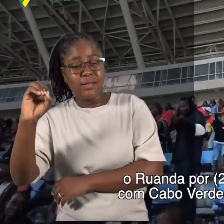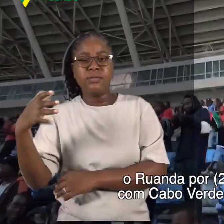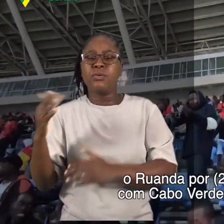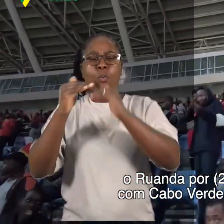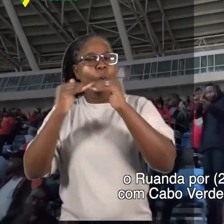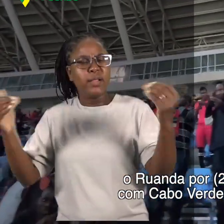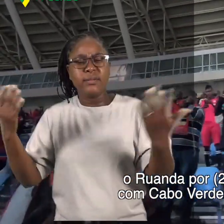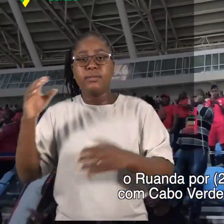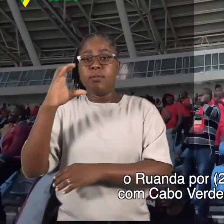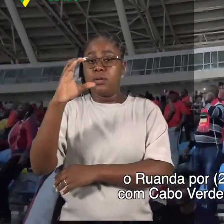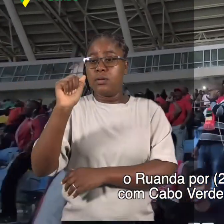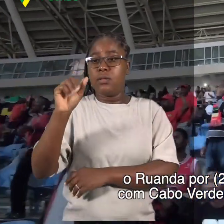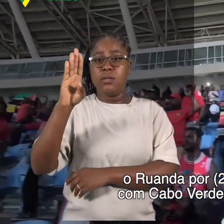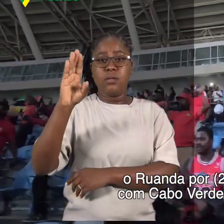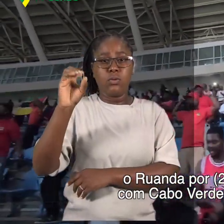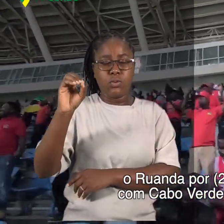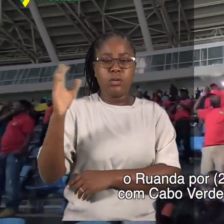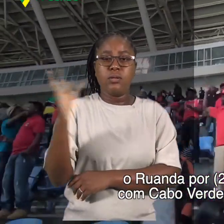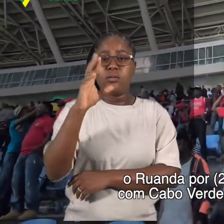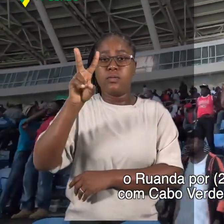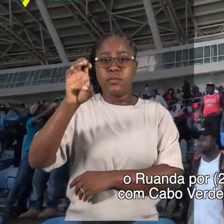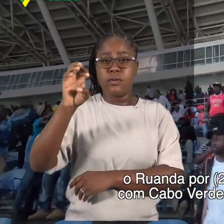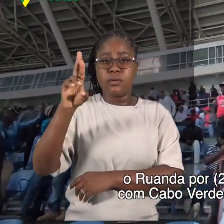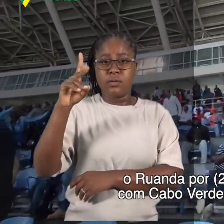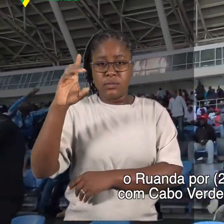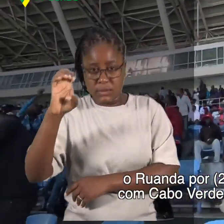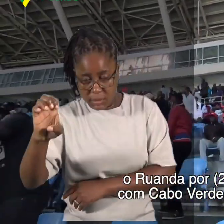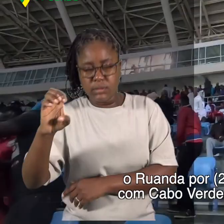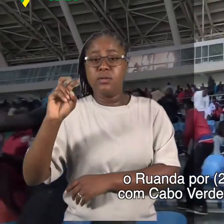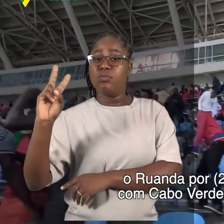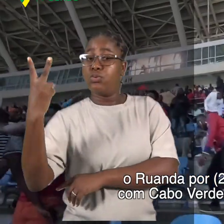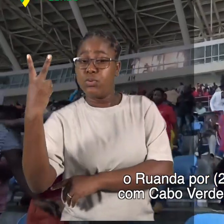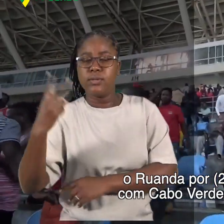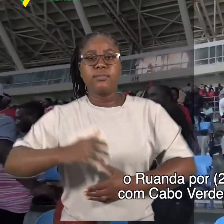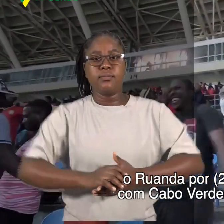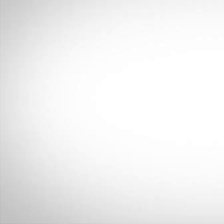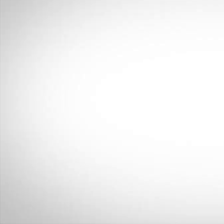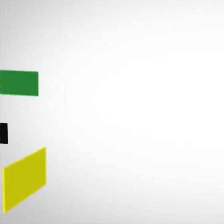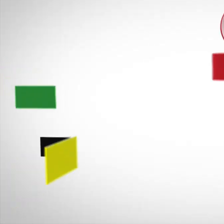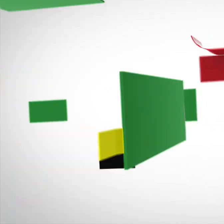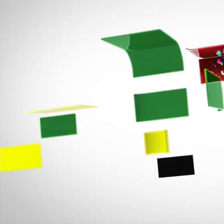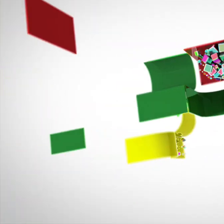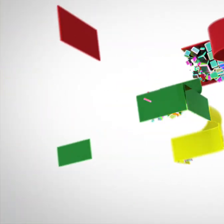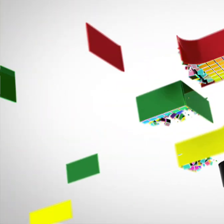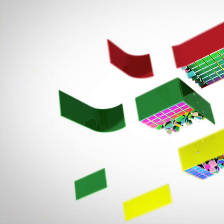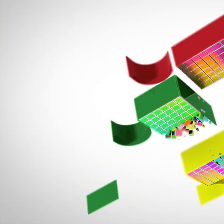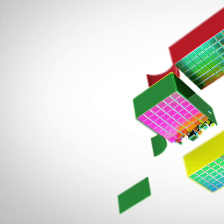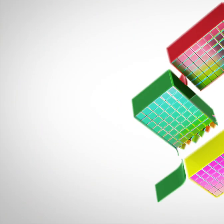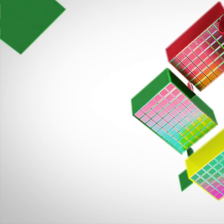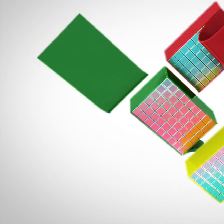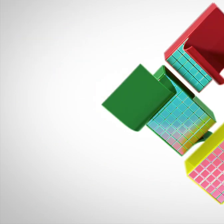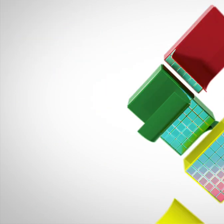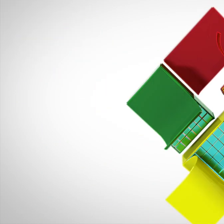empate com Cabo Verde a duas bolas. Música Música Música